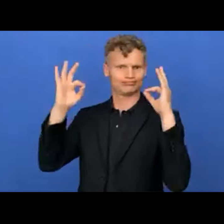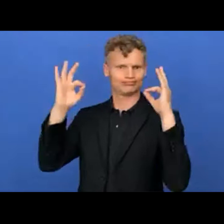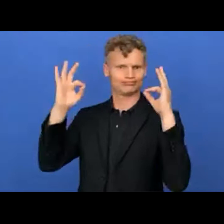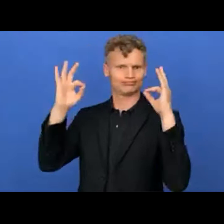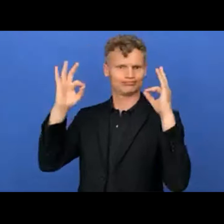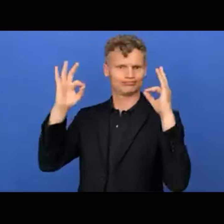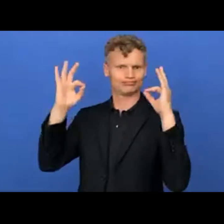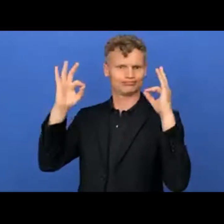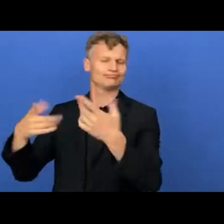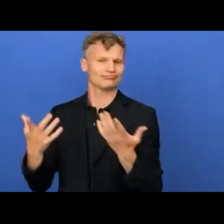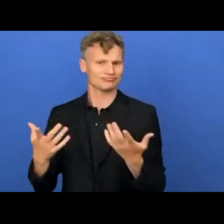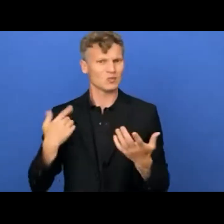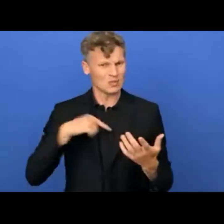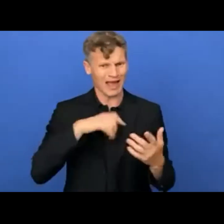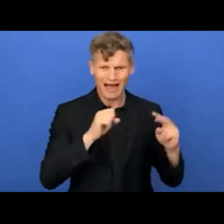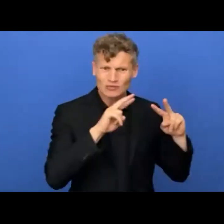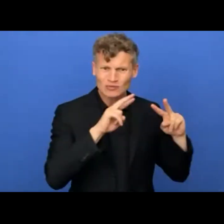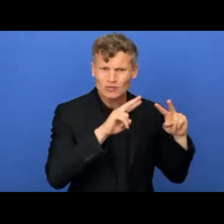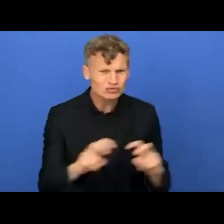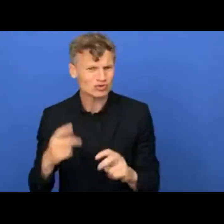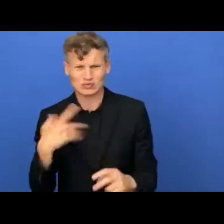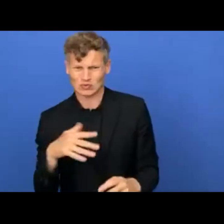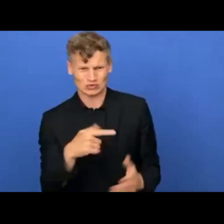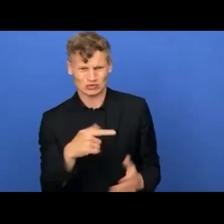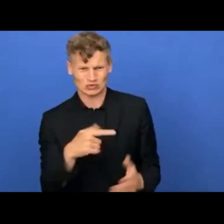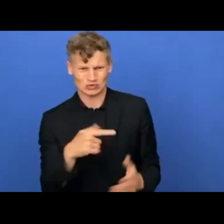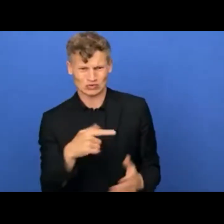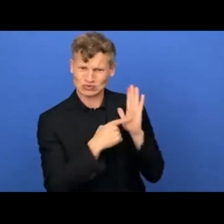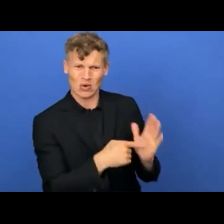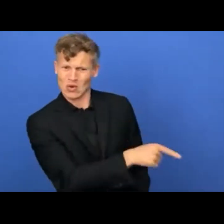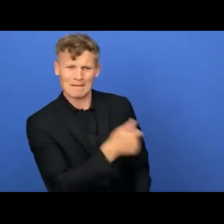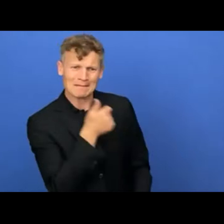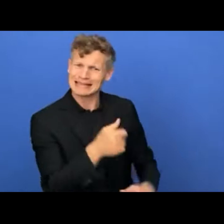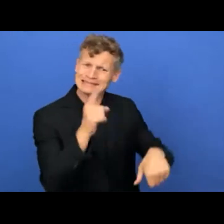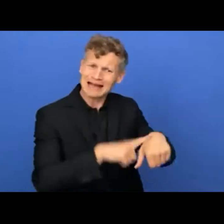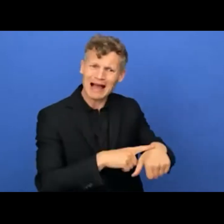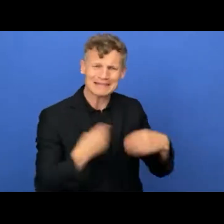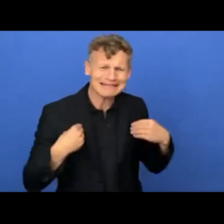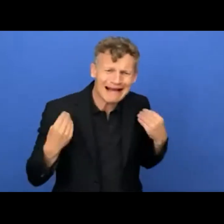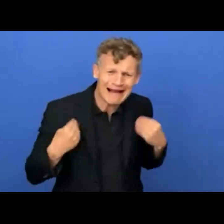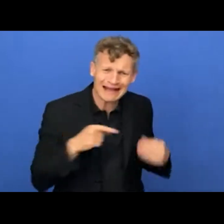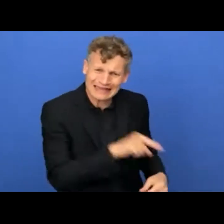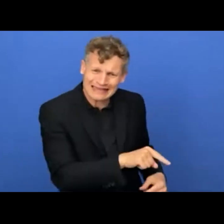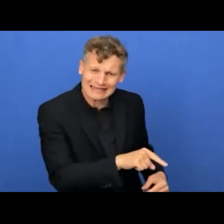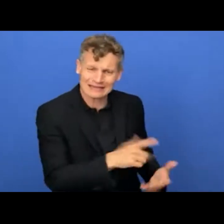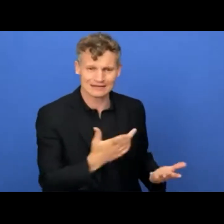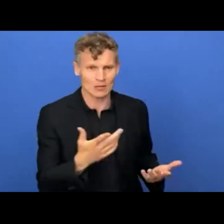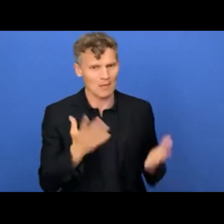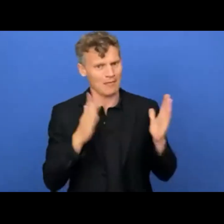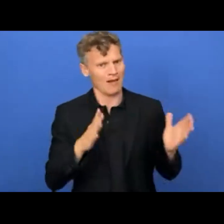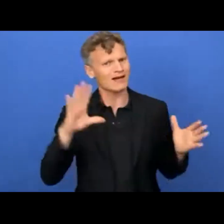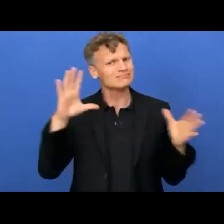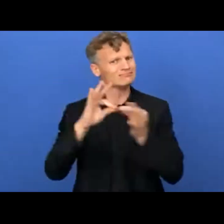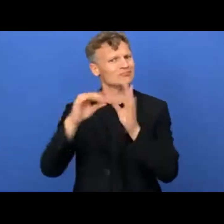confirment l'urgence d'un changement drastique dans nos approches. Et il s'agit de